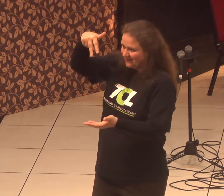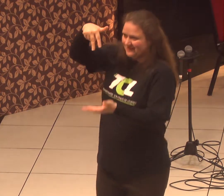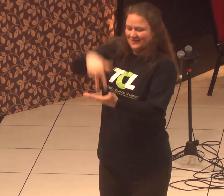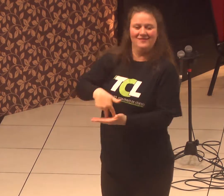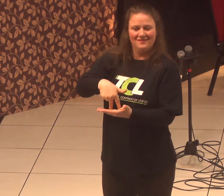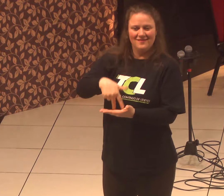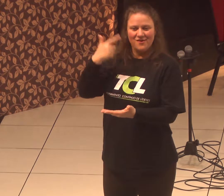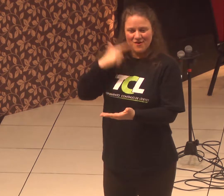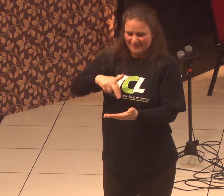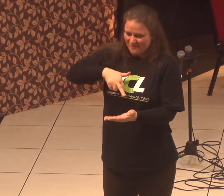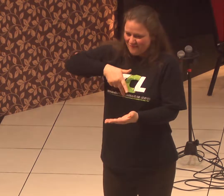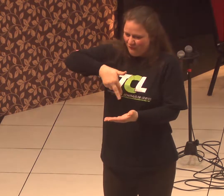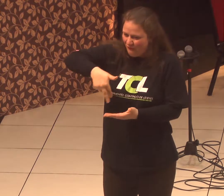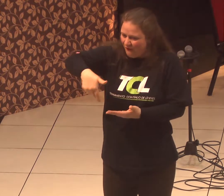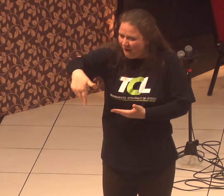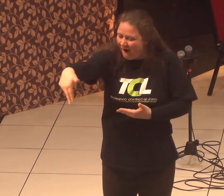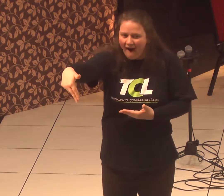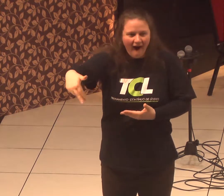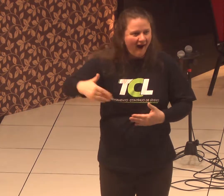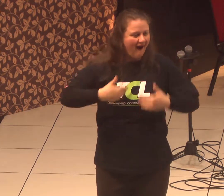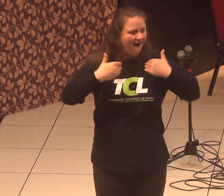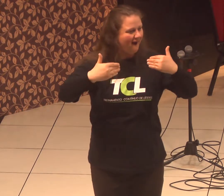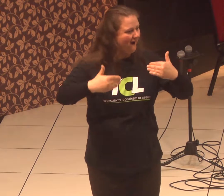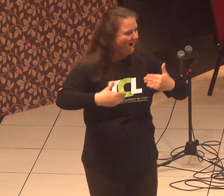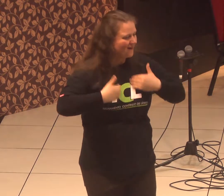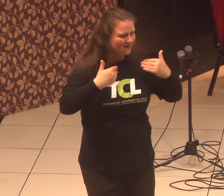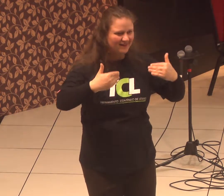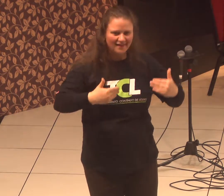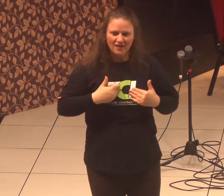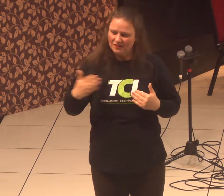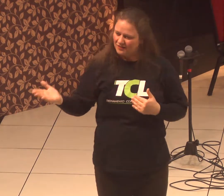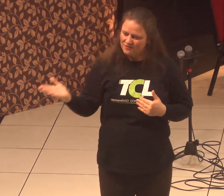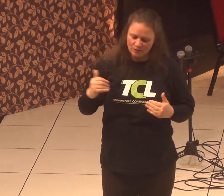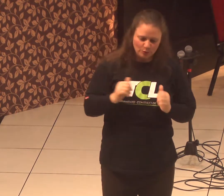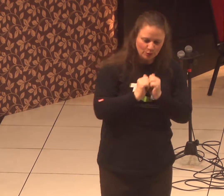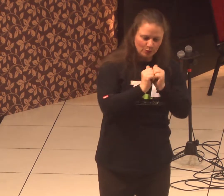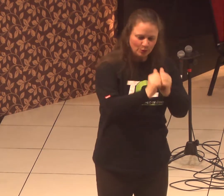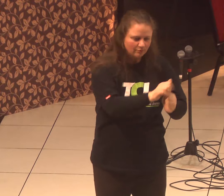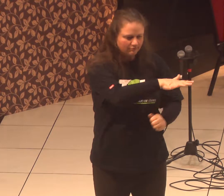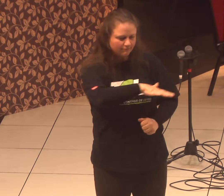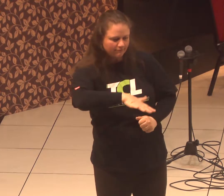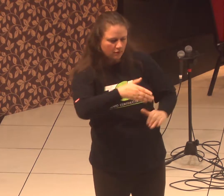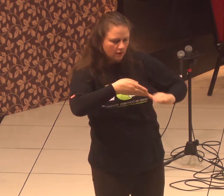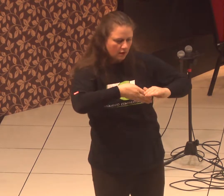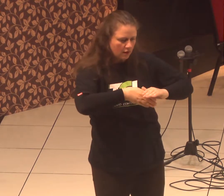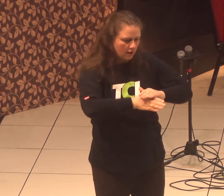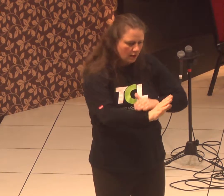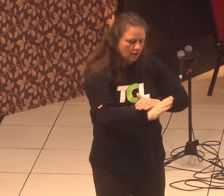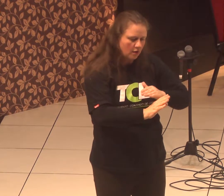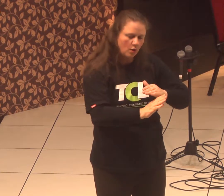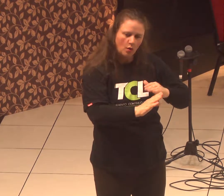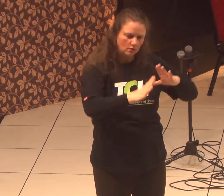pé e começou a andar. Depois entrou com eles no pátio do templo,